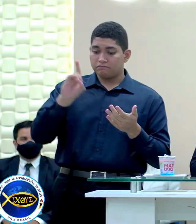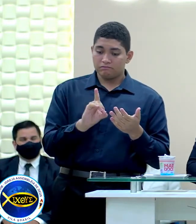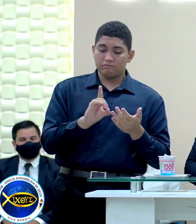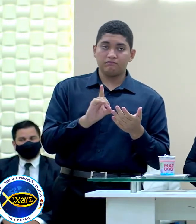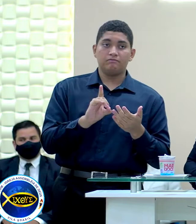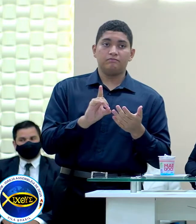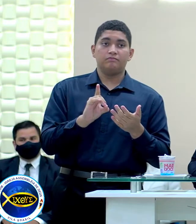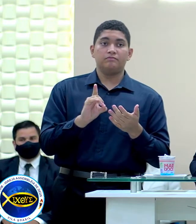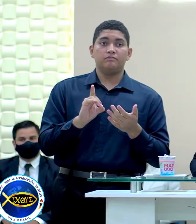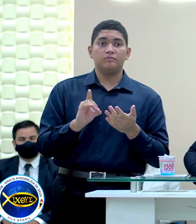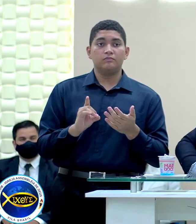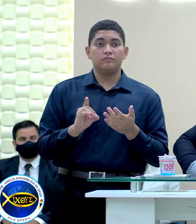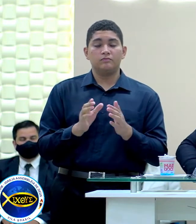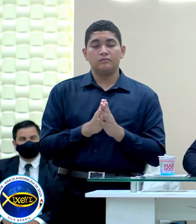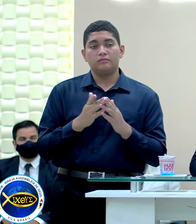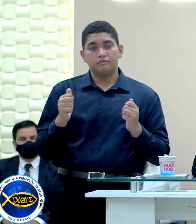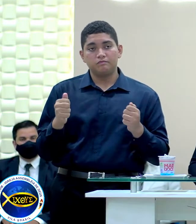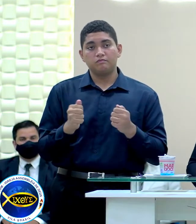Aleluia,